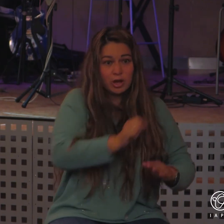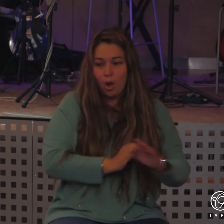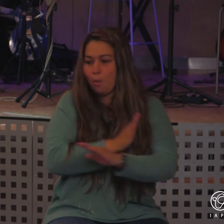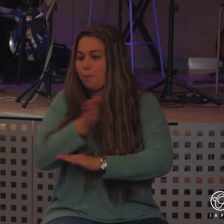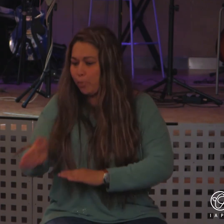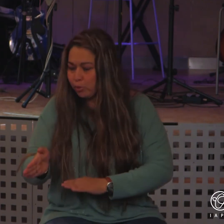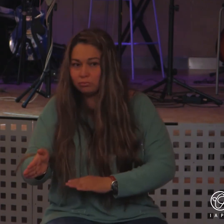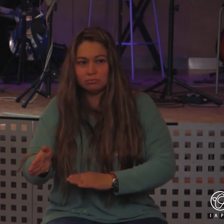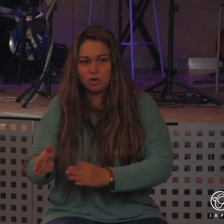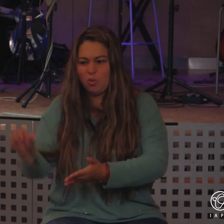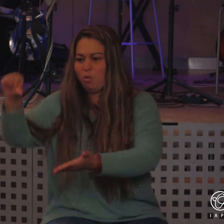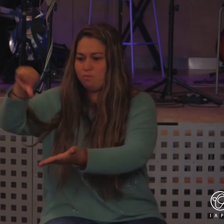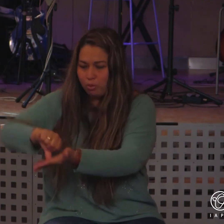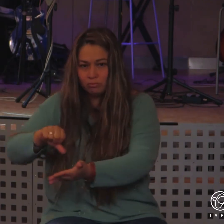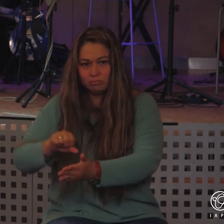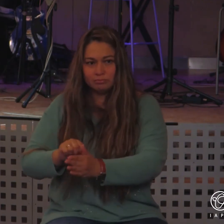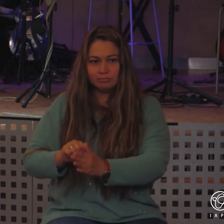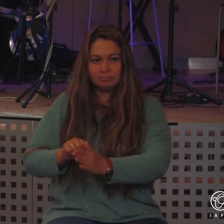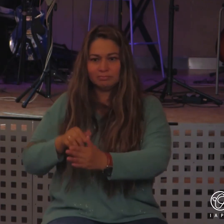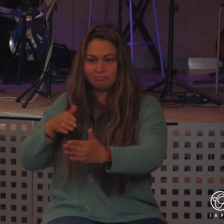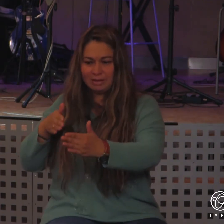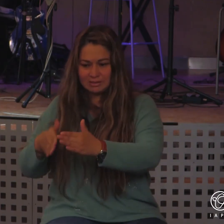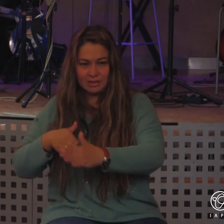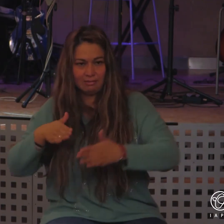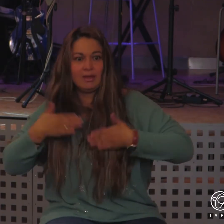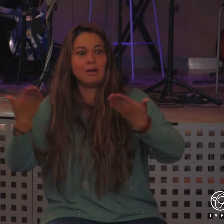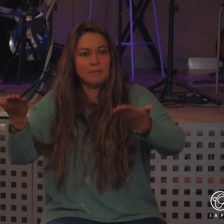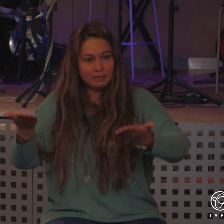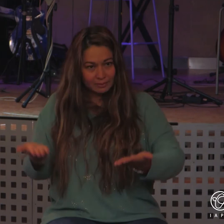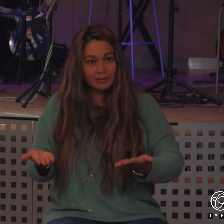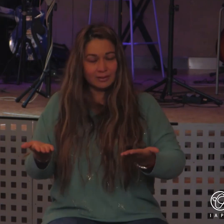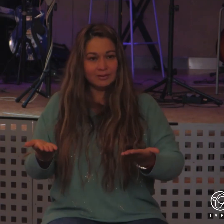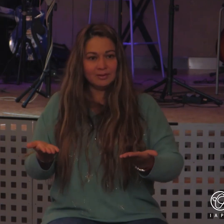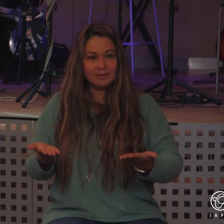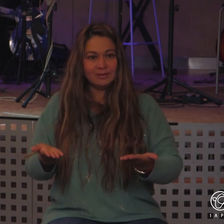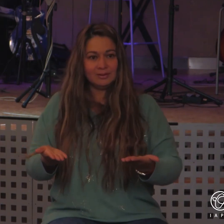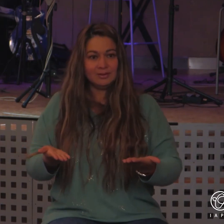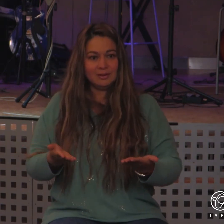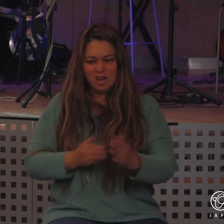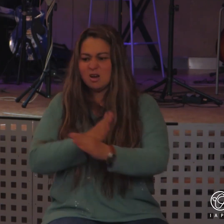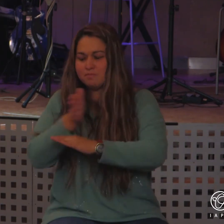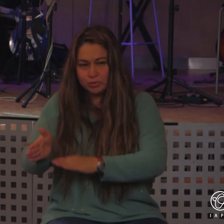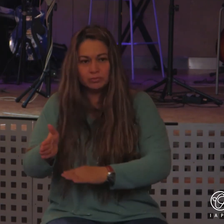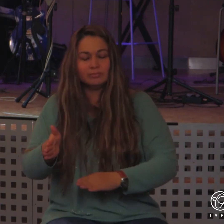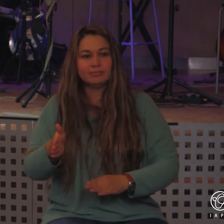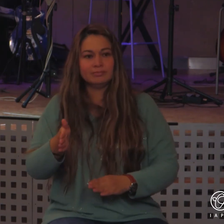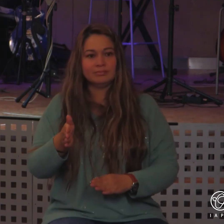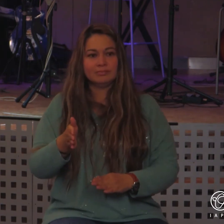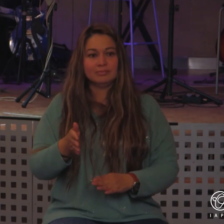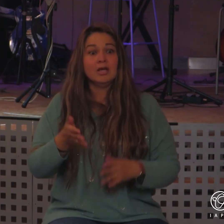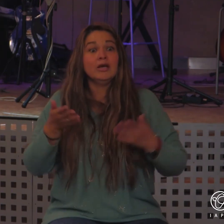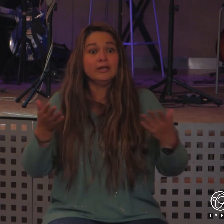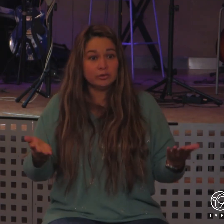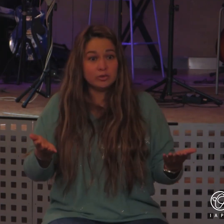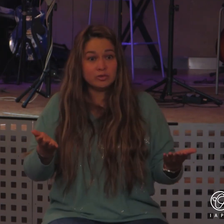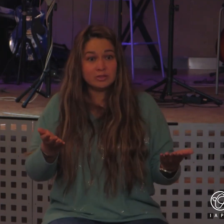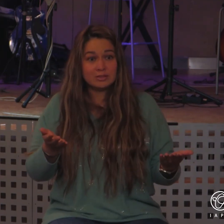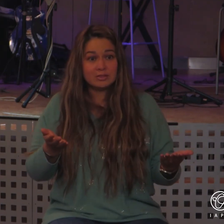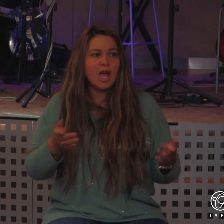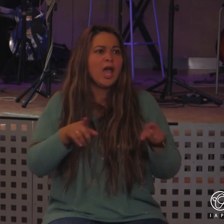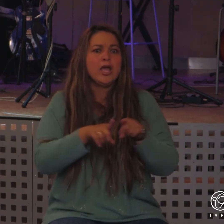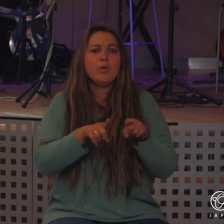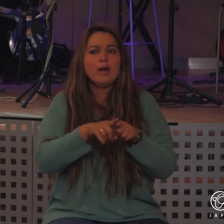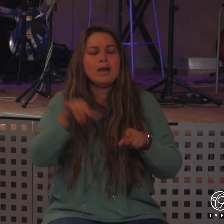yo nos reunimos, cuando 2 o 3 estamos congregados en su nombre, Los filisteos quieren invadir